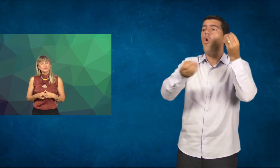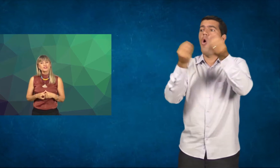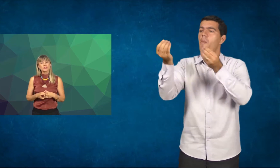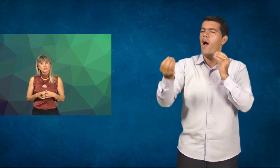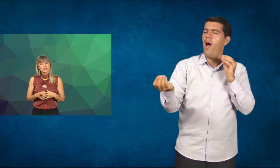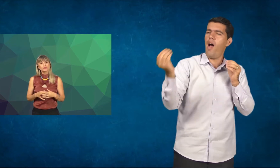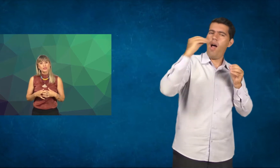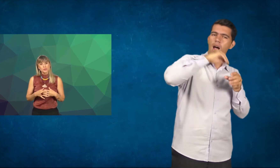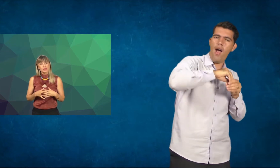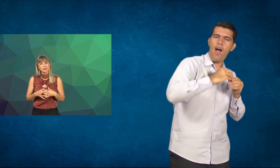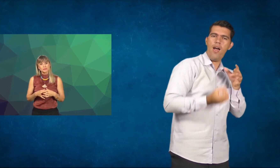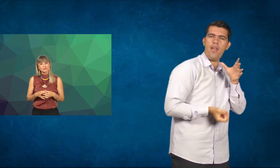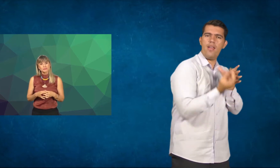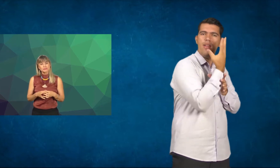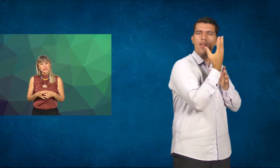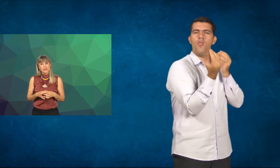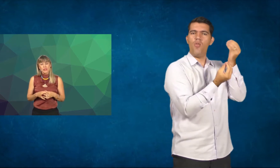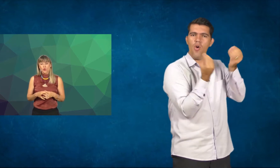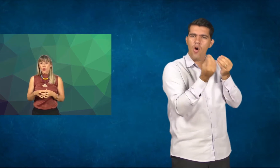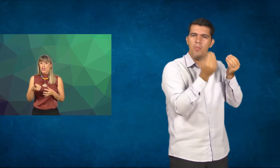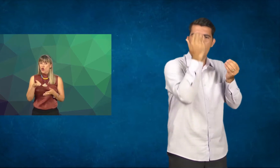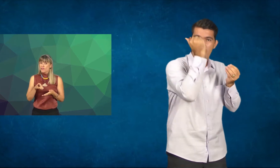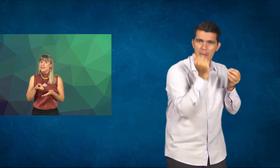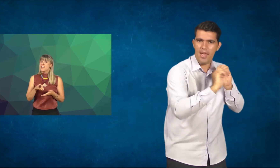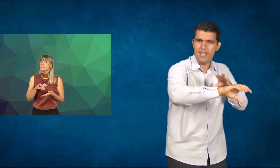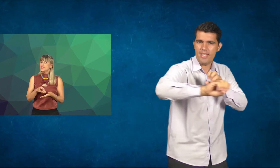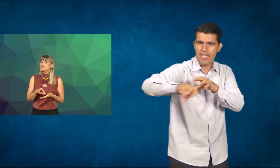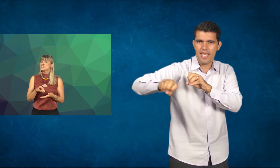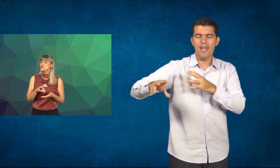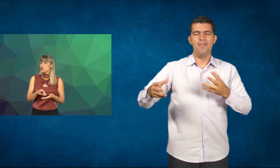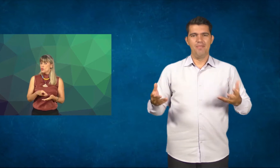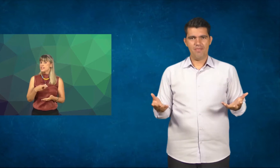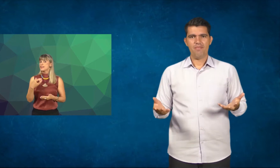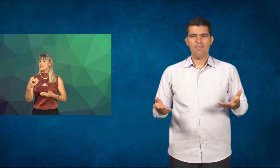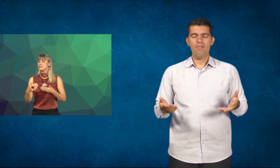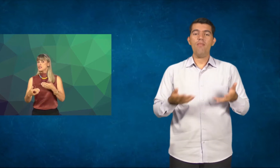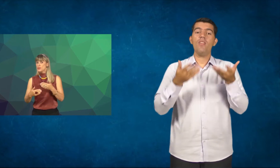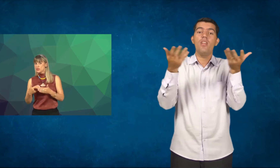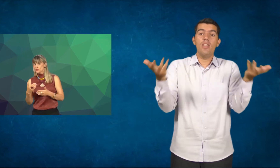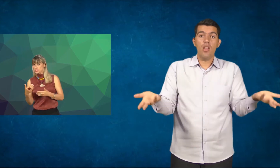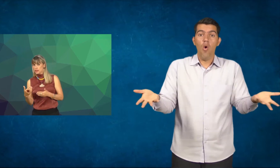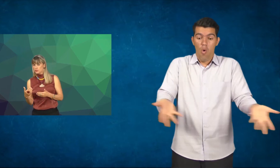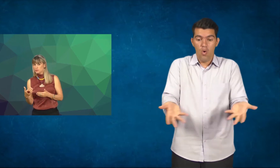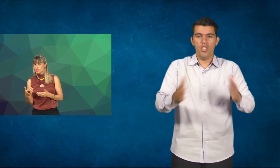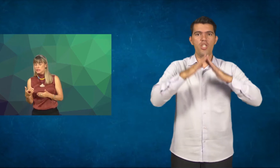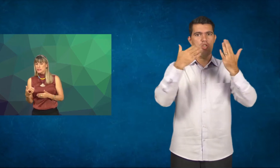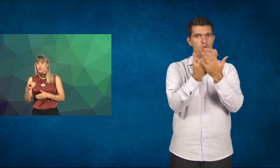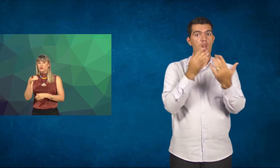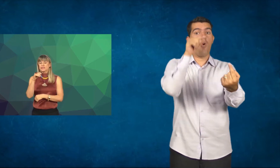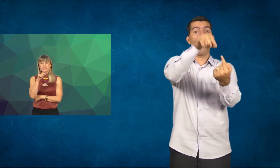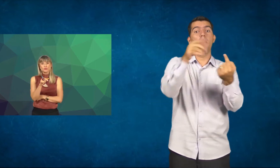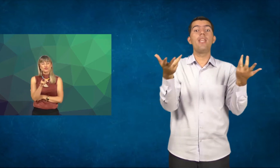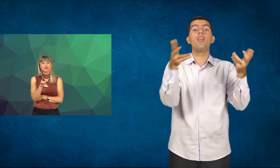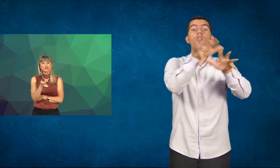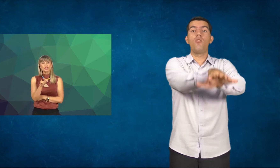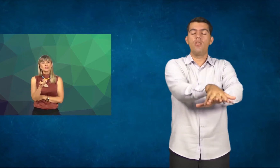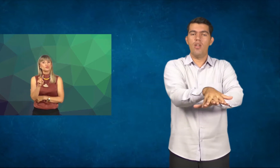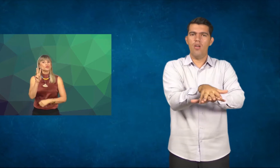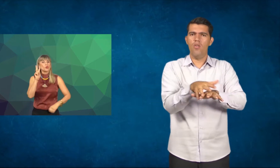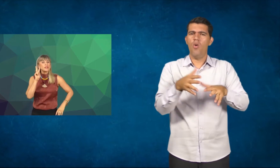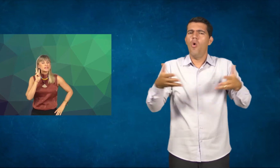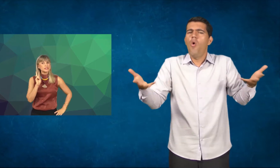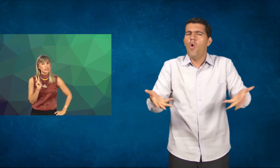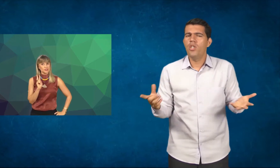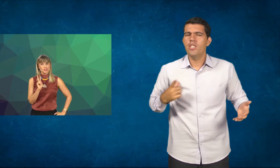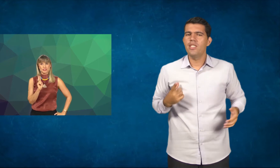chegar à sistematização do saber. Com a nova realidade da escola em relação à inclusão, nós temos hoje,